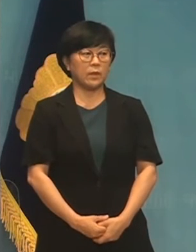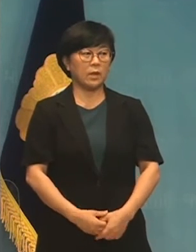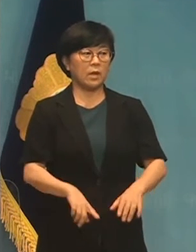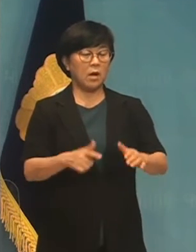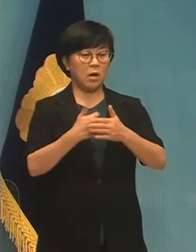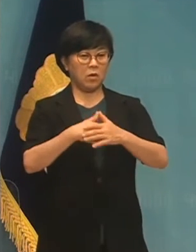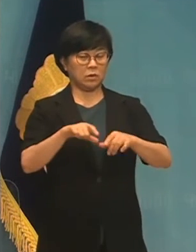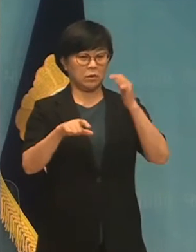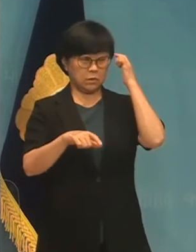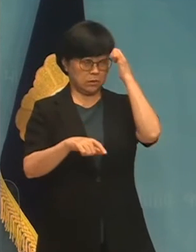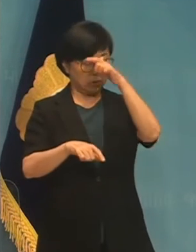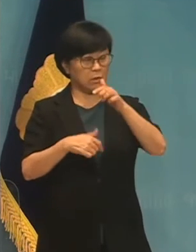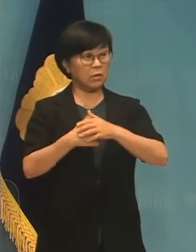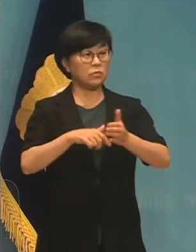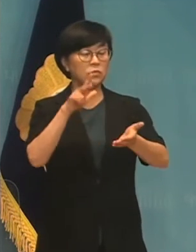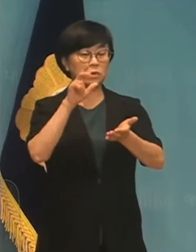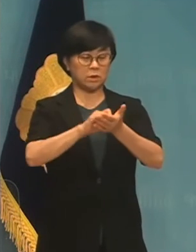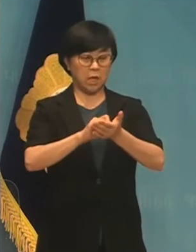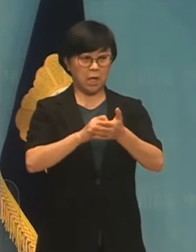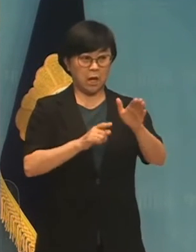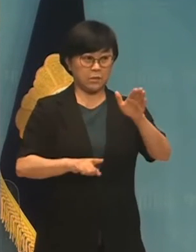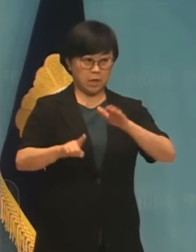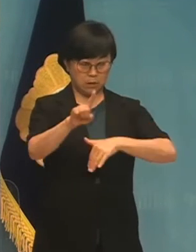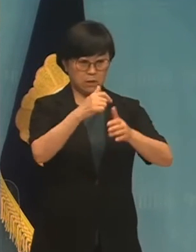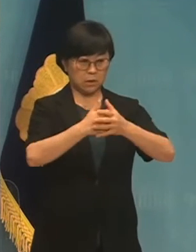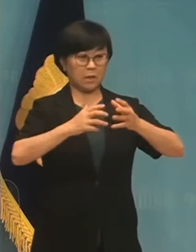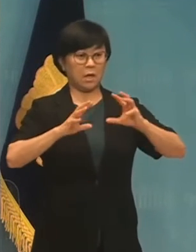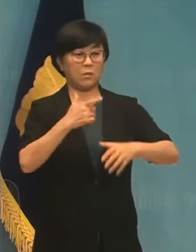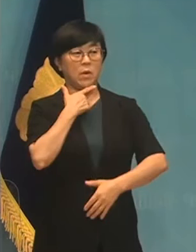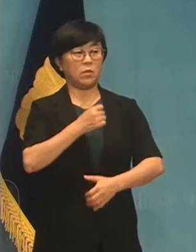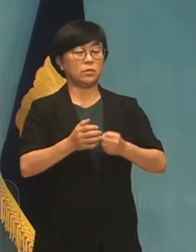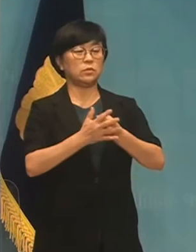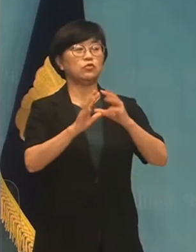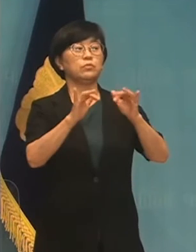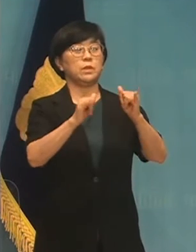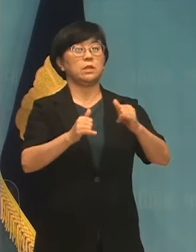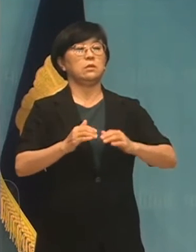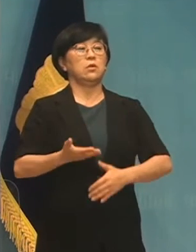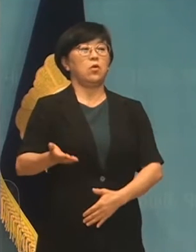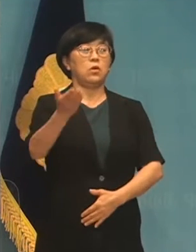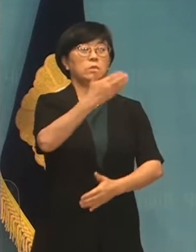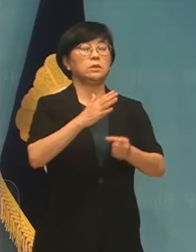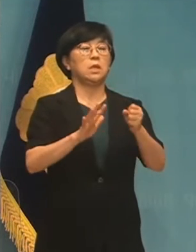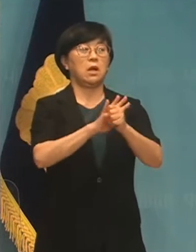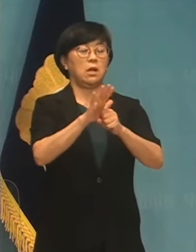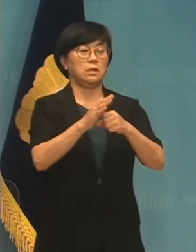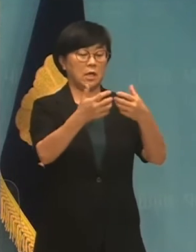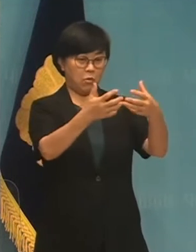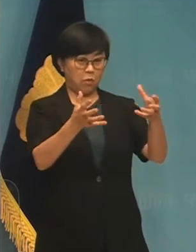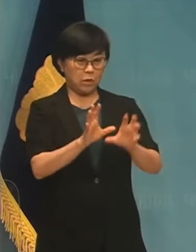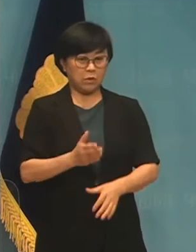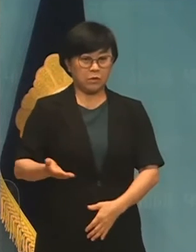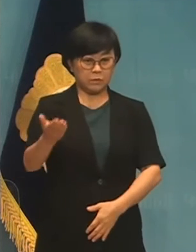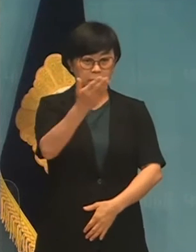지구적인 문제에 답을 내놓는 선도국가가 되어야 합니다. 존경하는 국민 여러분, 사랑하는 당원 여러분,